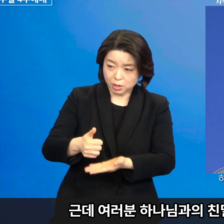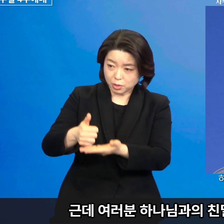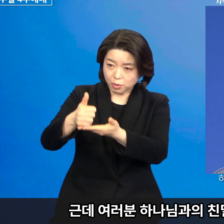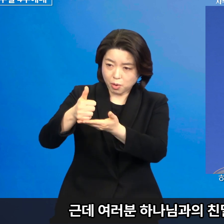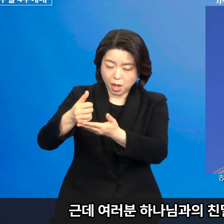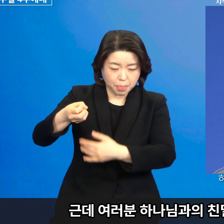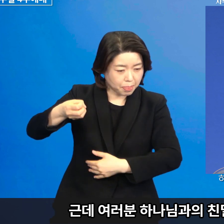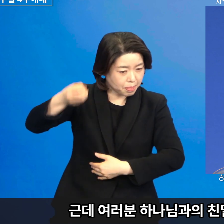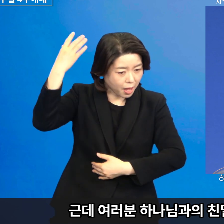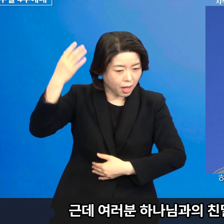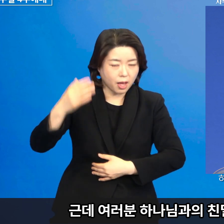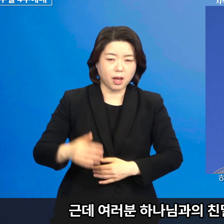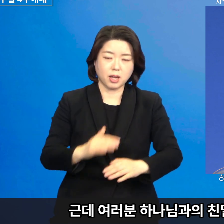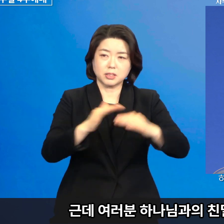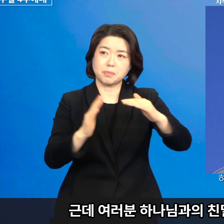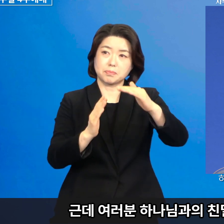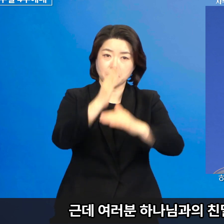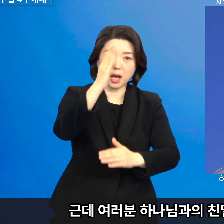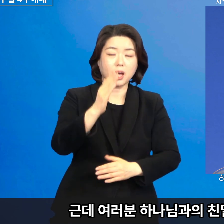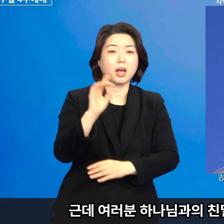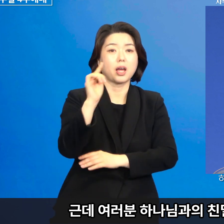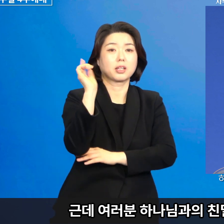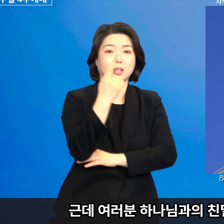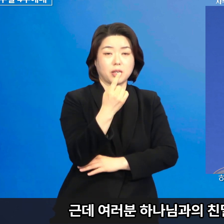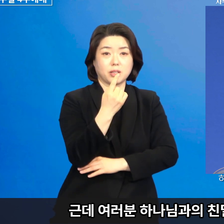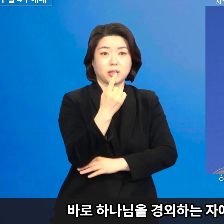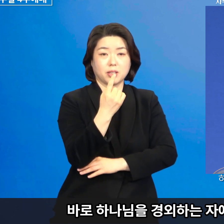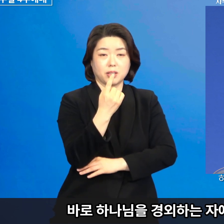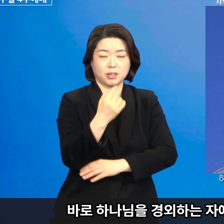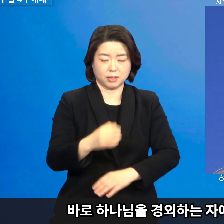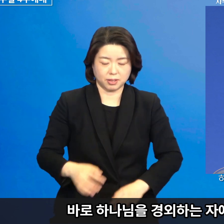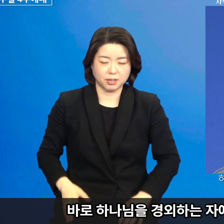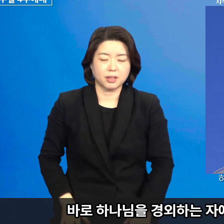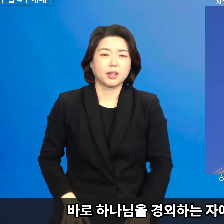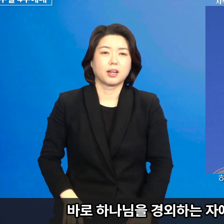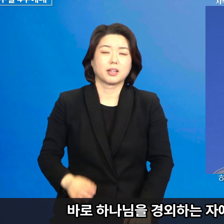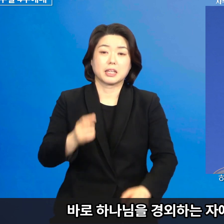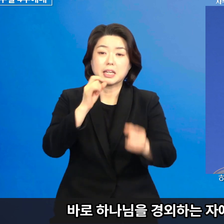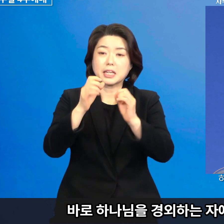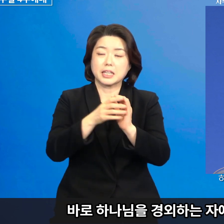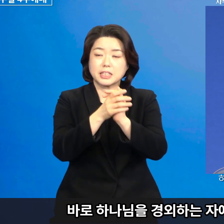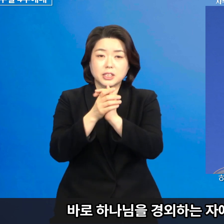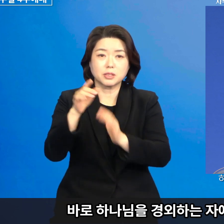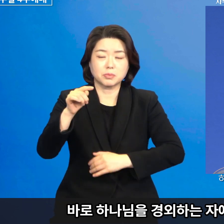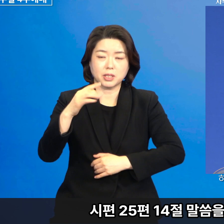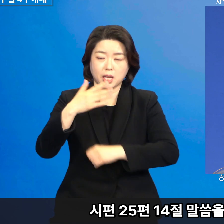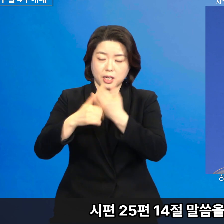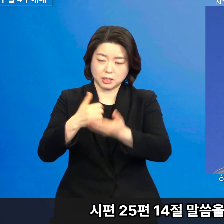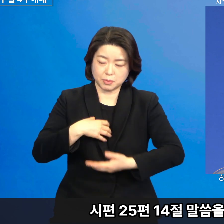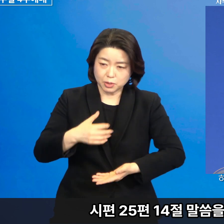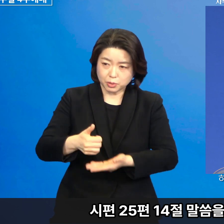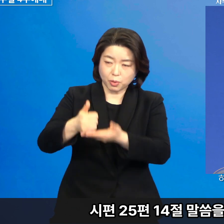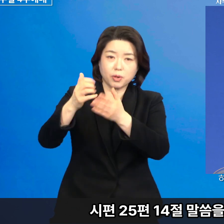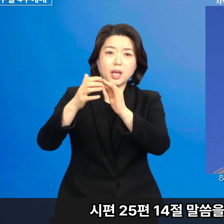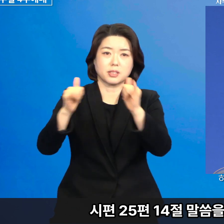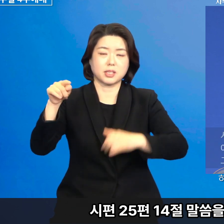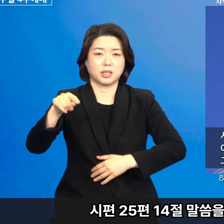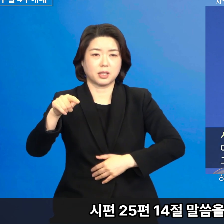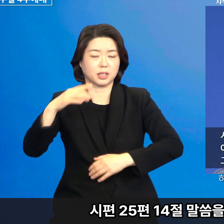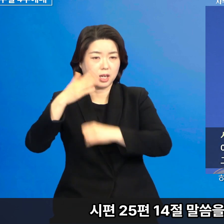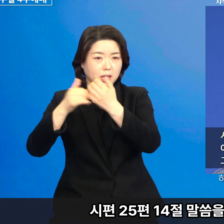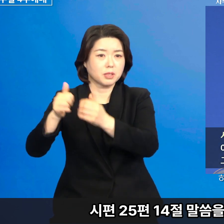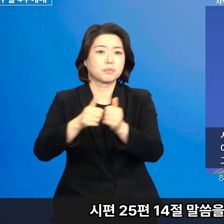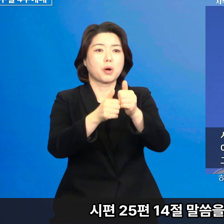여러분, 하나님과의 친밀하심은 누구에게 있냐면 바로 하나님을 경외하는 자에게 있다고 말씀합니다. 시편 25편 14절